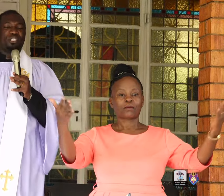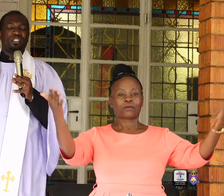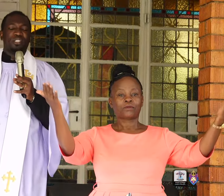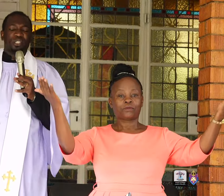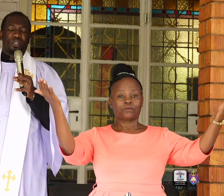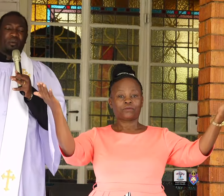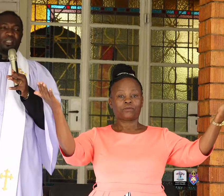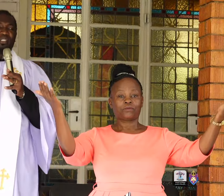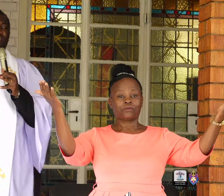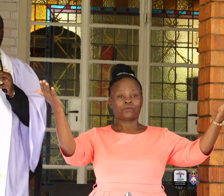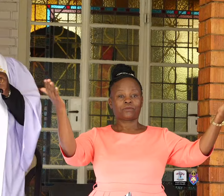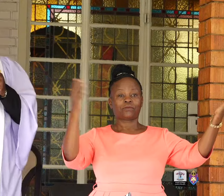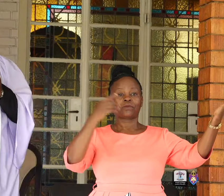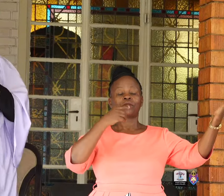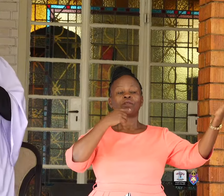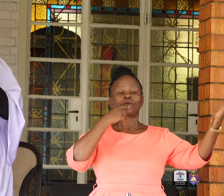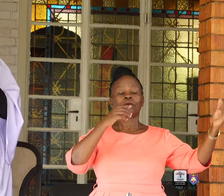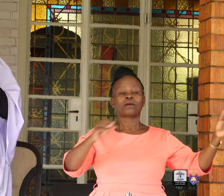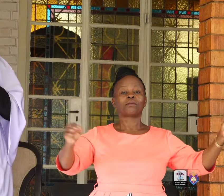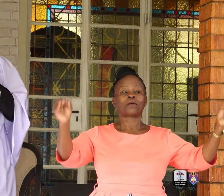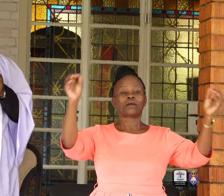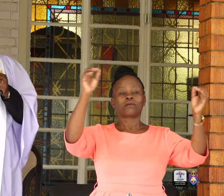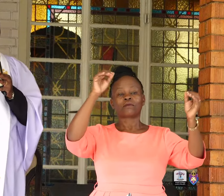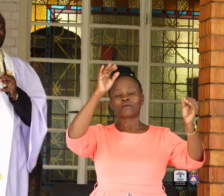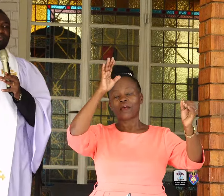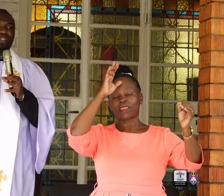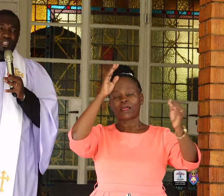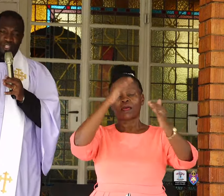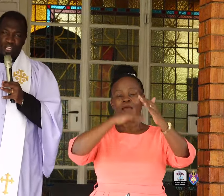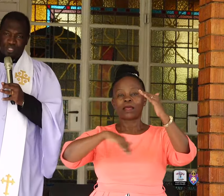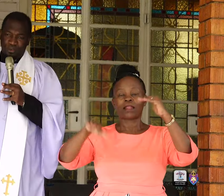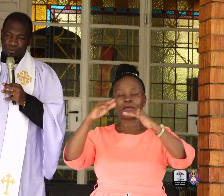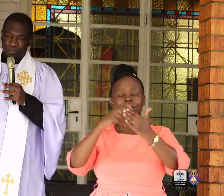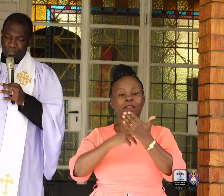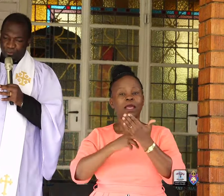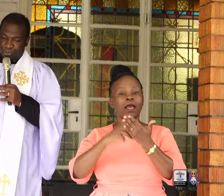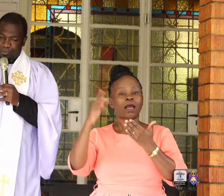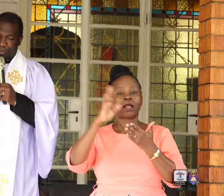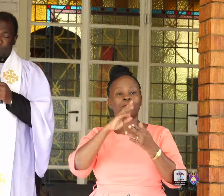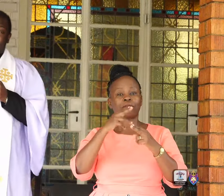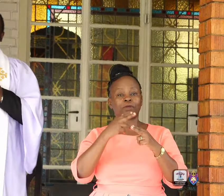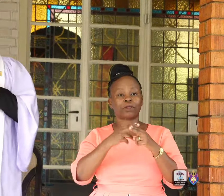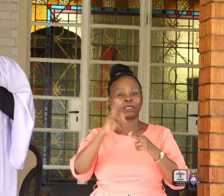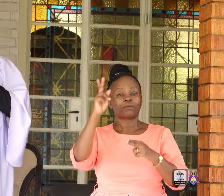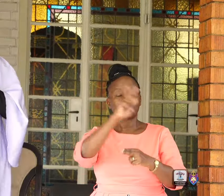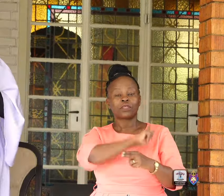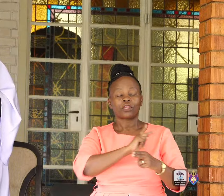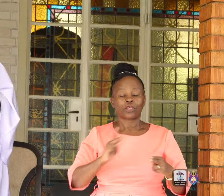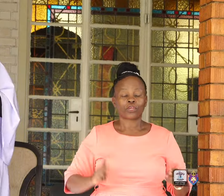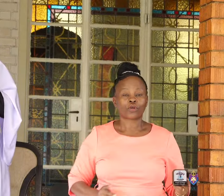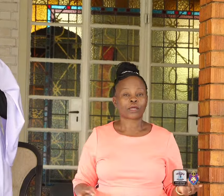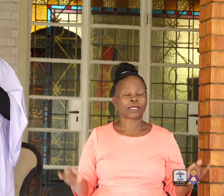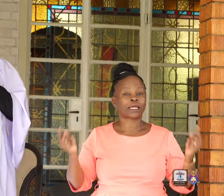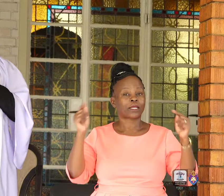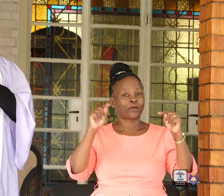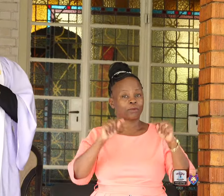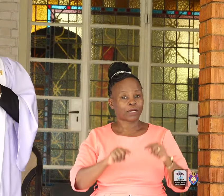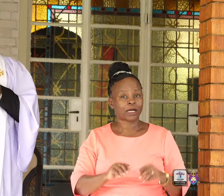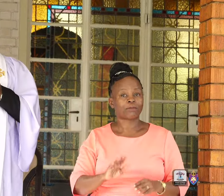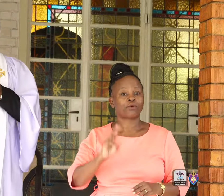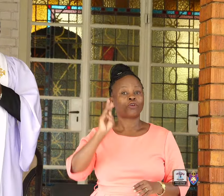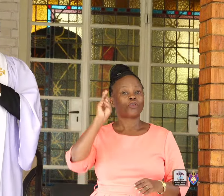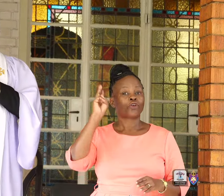bw'oti, tugambe nti Kitaffe ali mu ggulu, erinnya lyo litukuzibwe, obwakabaka bwo